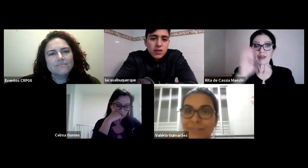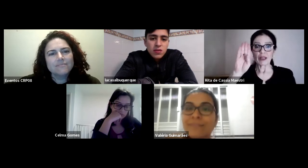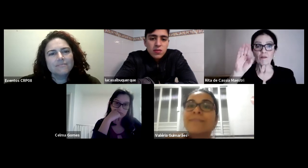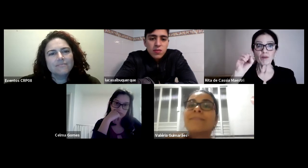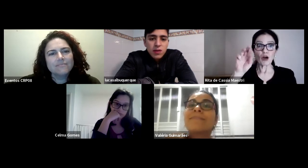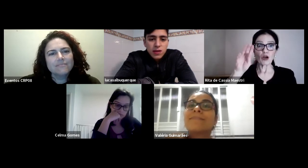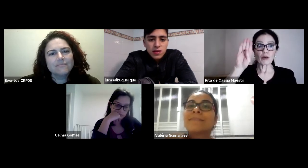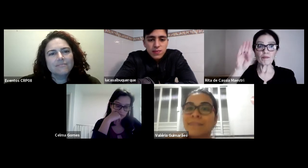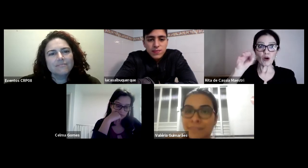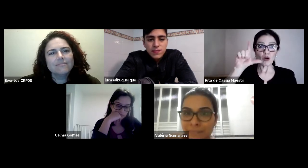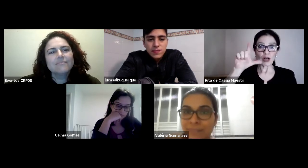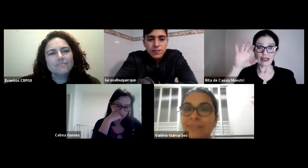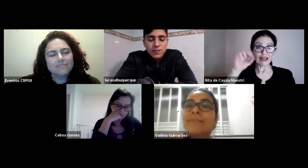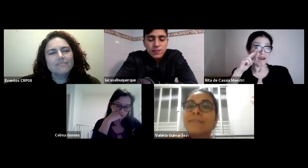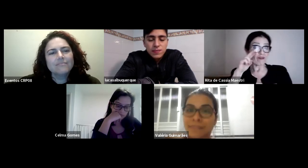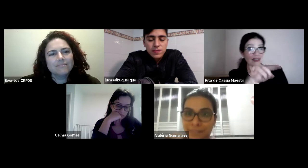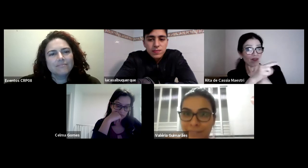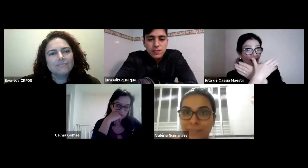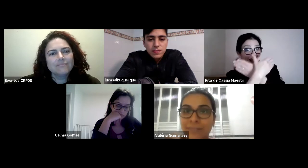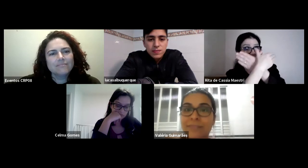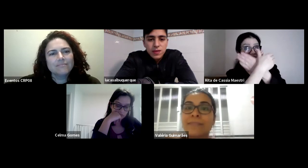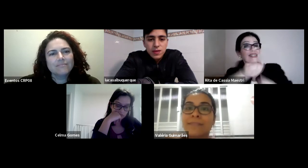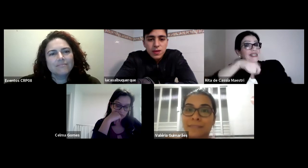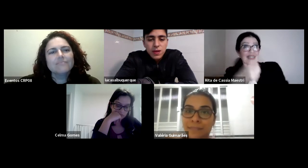o sinal de borboleta. Você